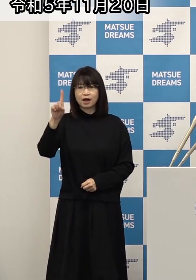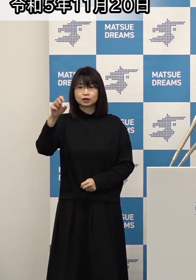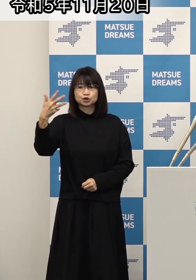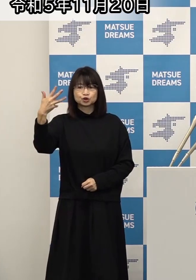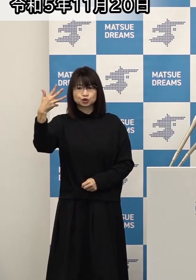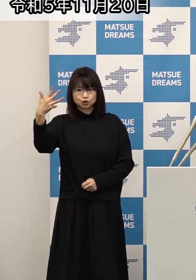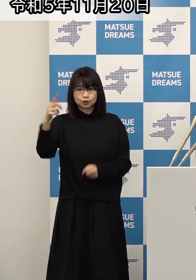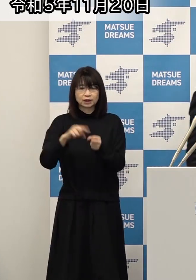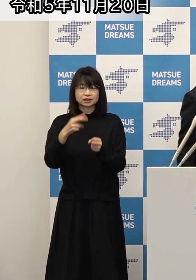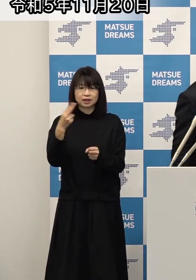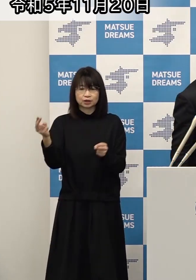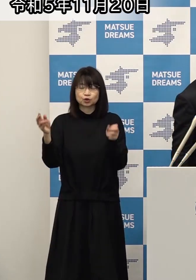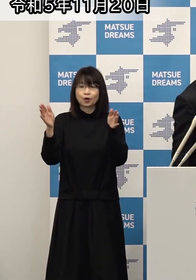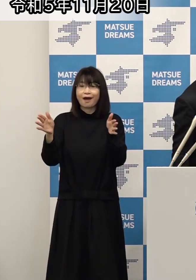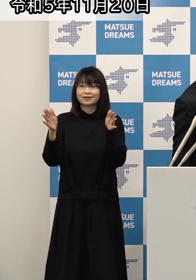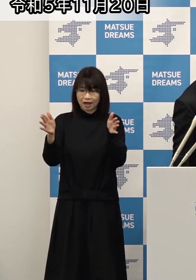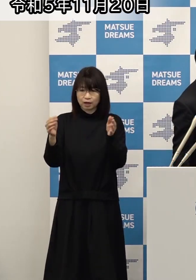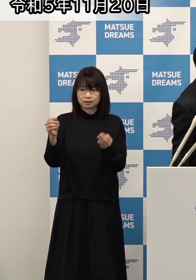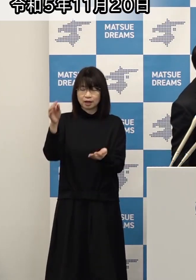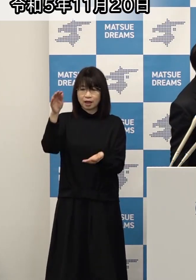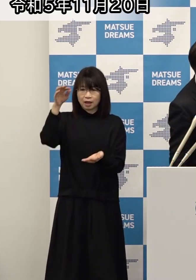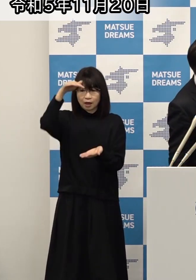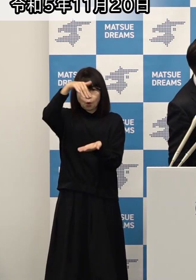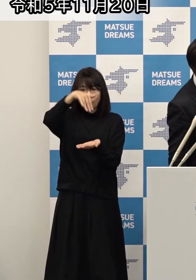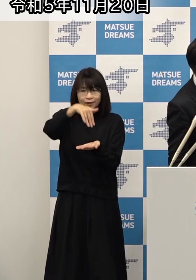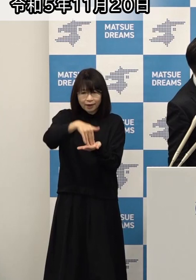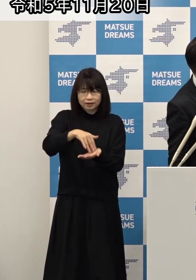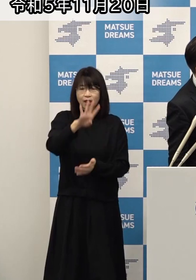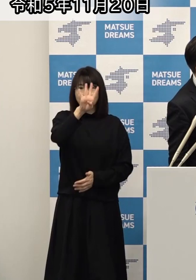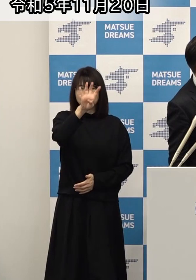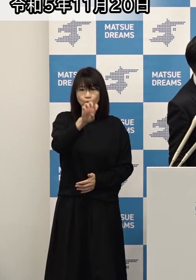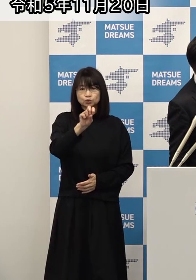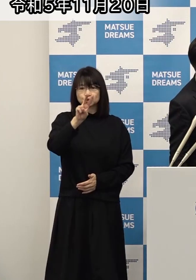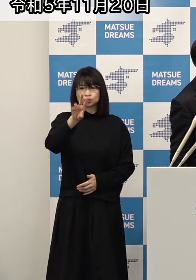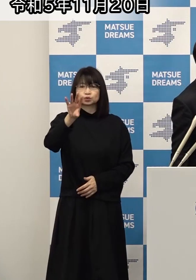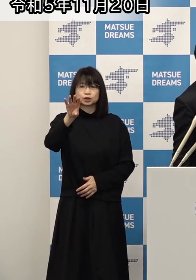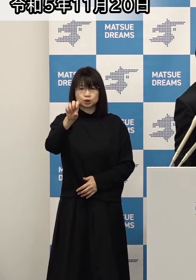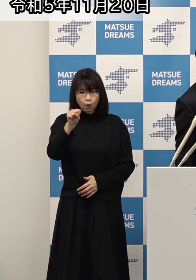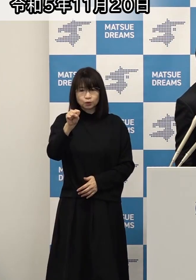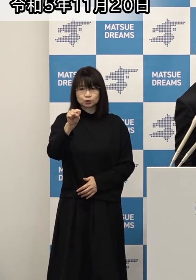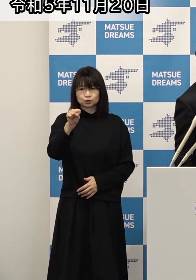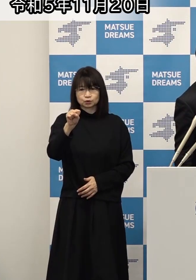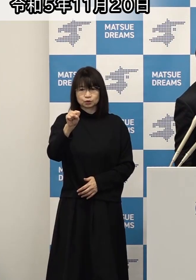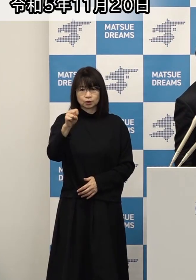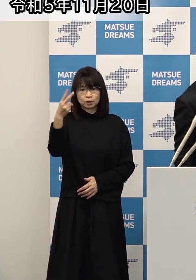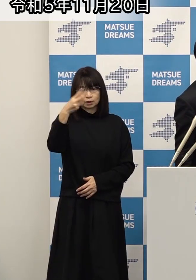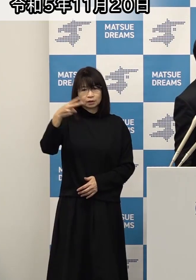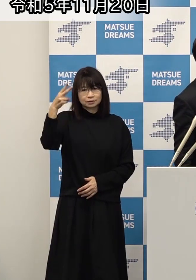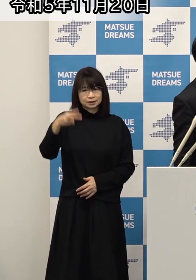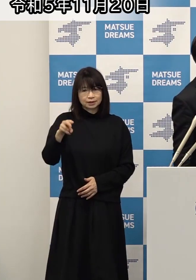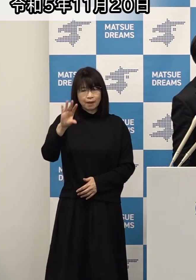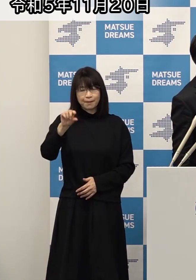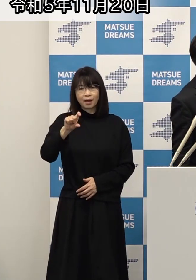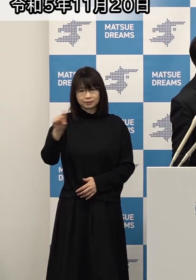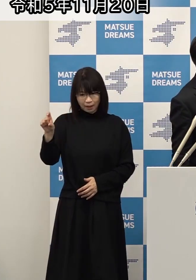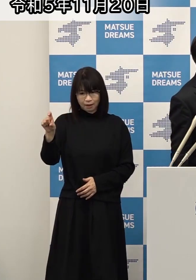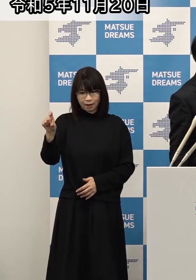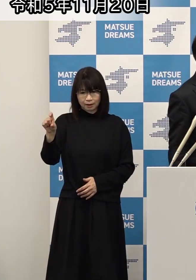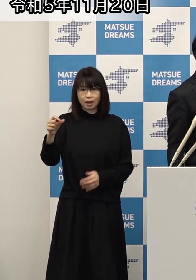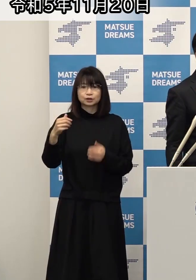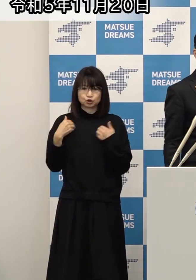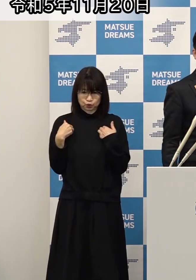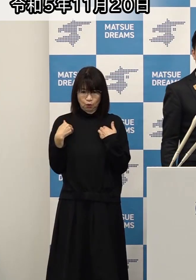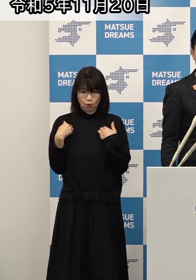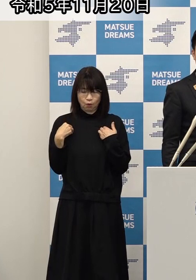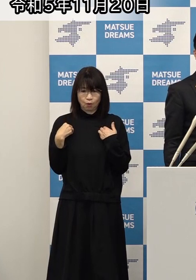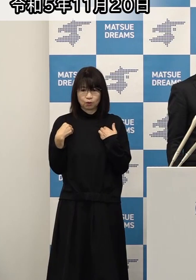年度まで、というので合計が42億2247万円を充てるということで、債務負担行為